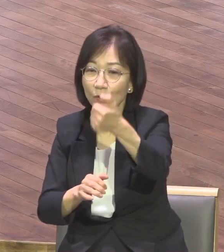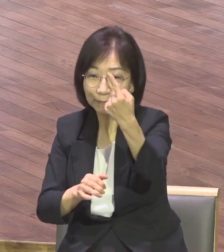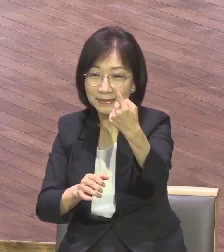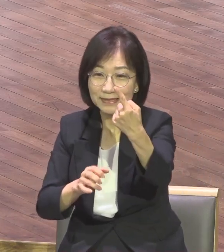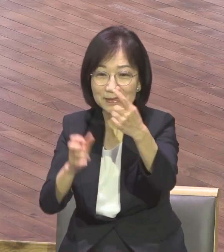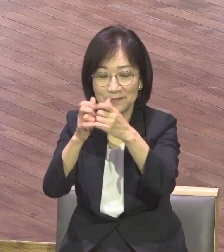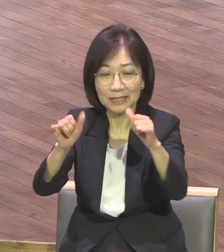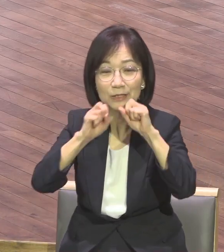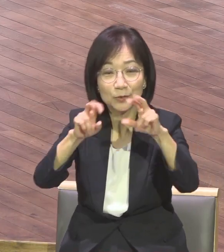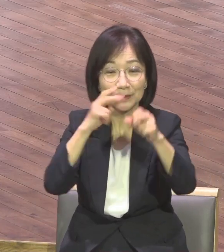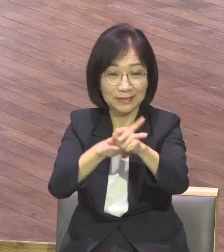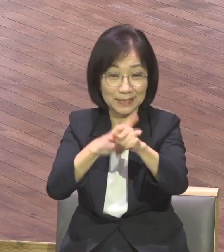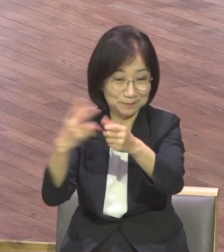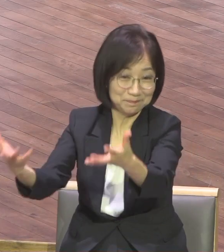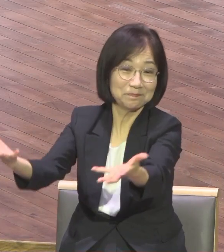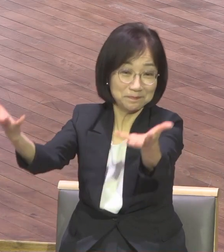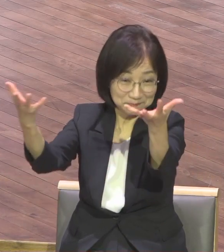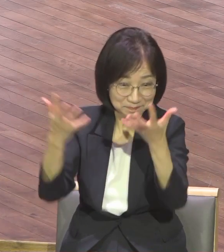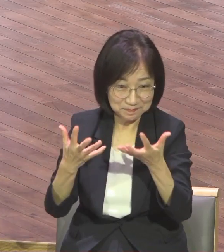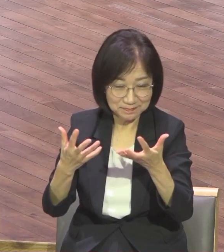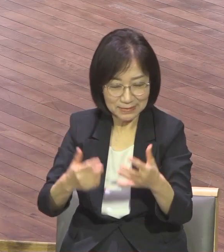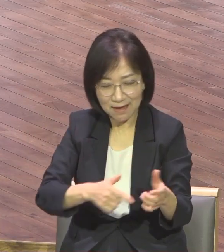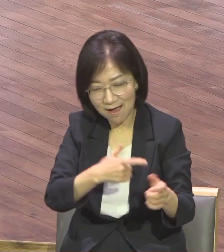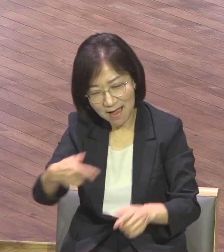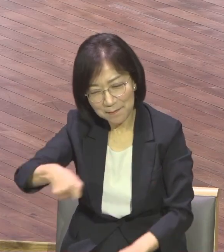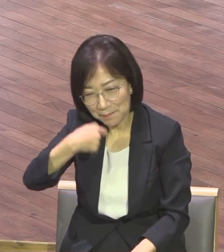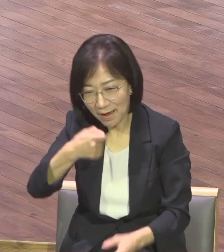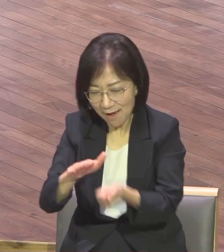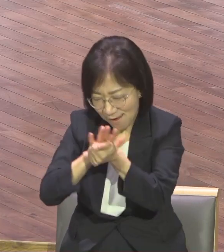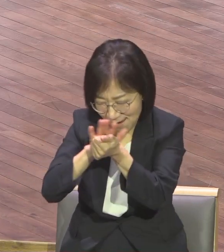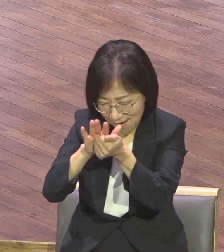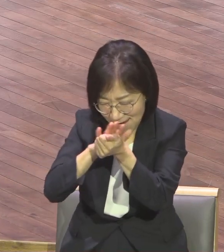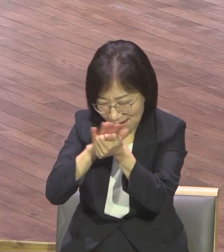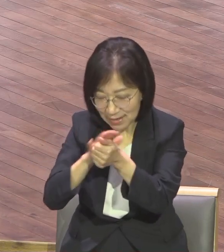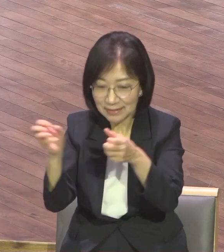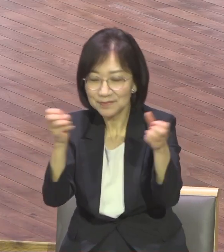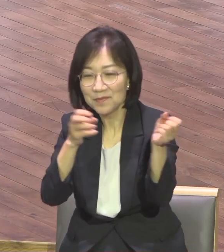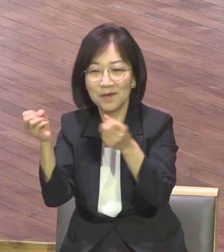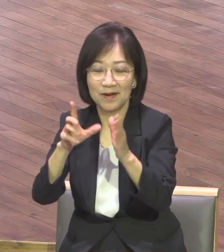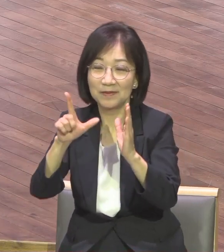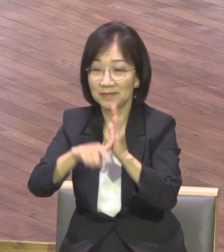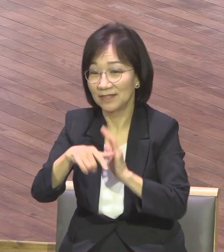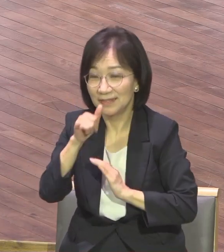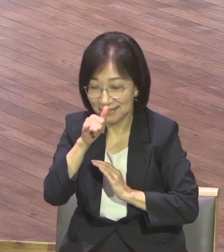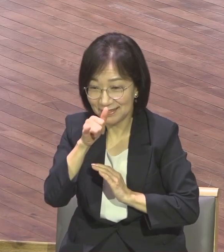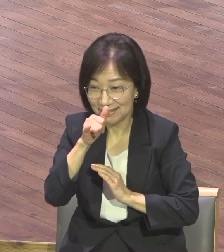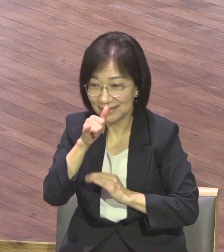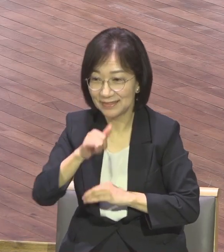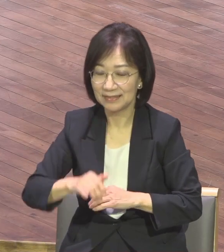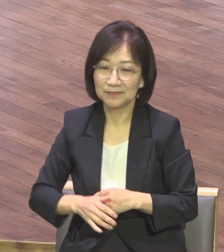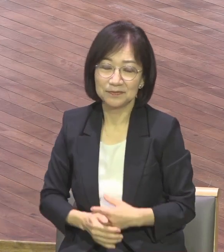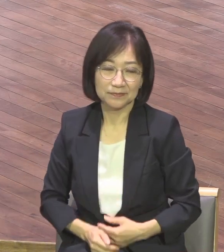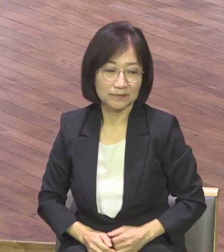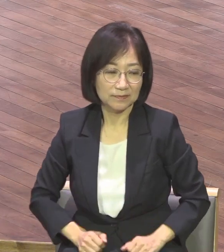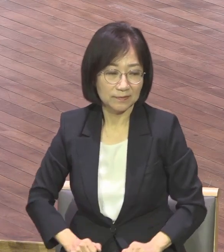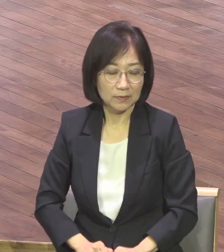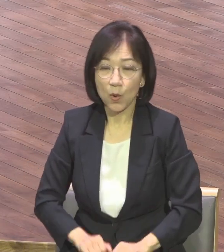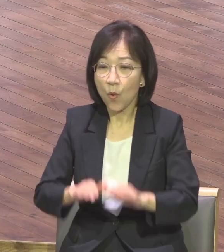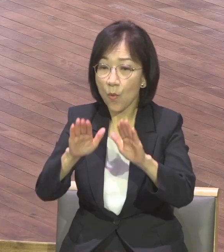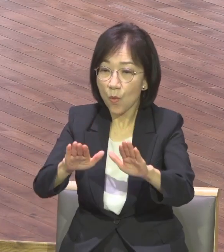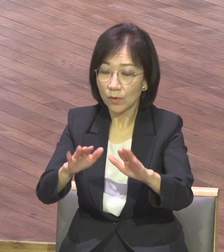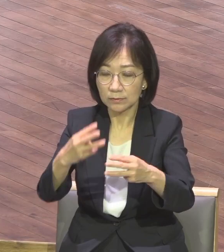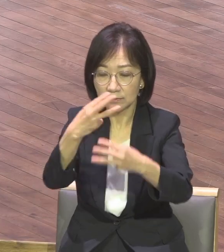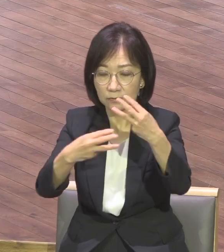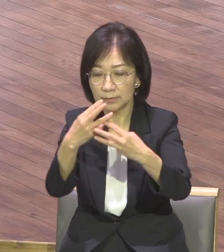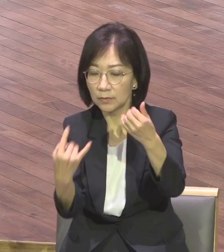협력하는 선교사님들과 함께 만찬을 나누고 또 포럼하는 시간을 가졌습니다. 오늘은 렘넌트